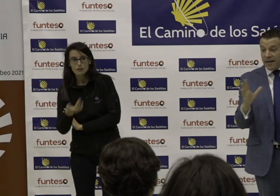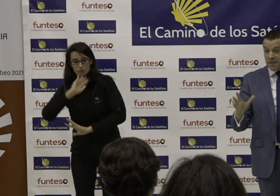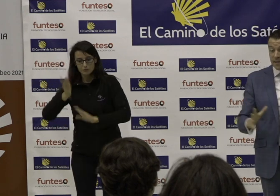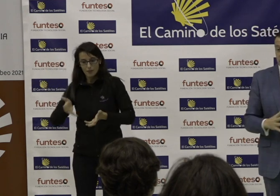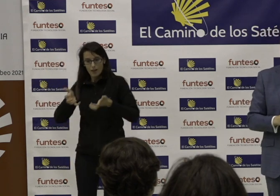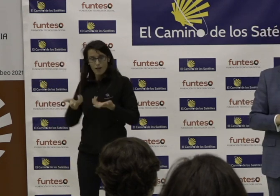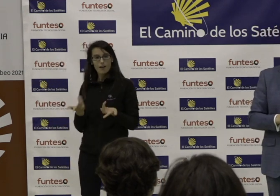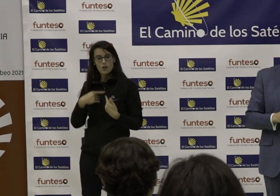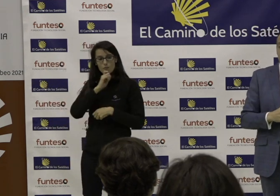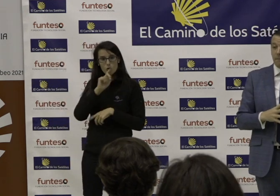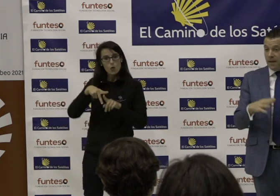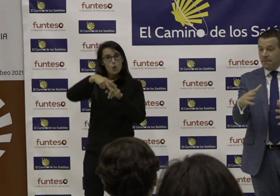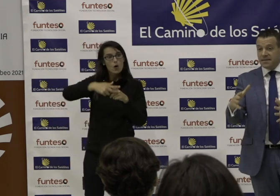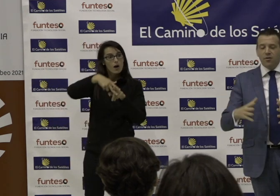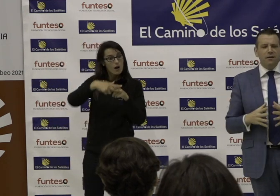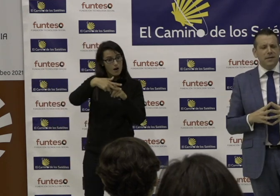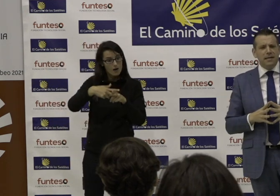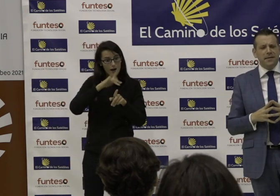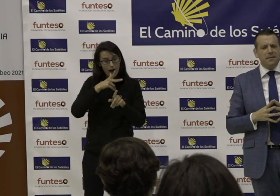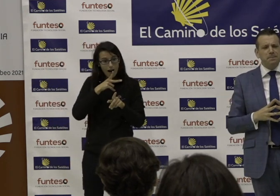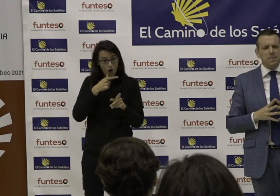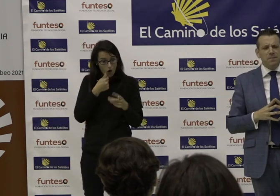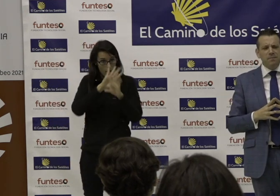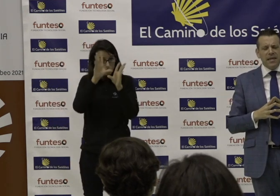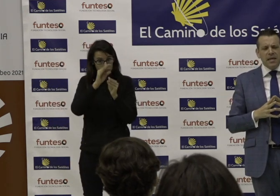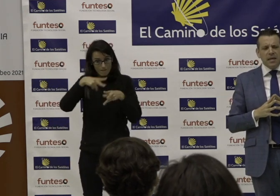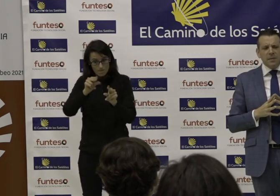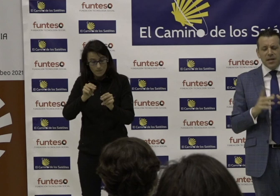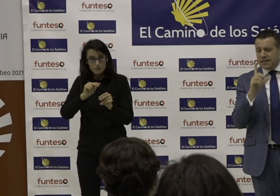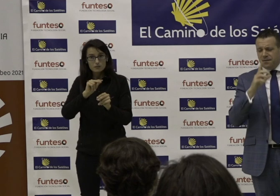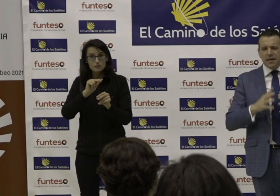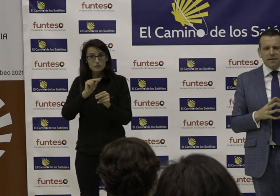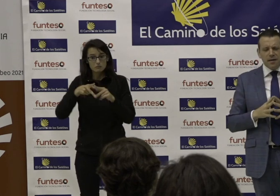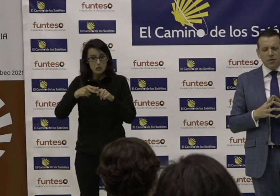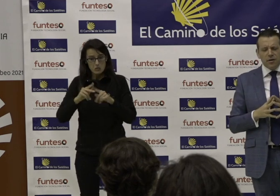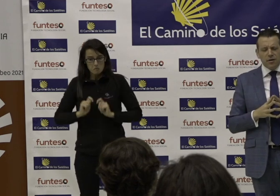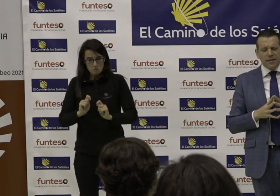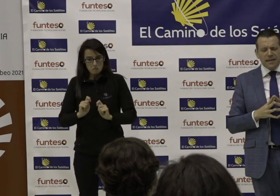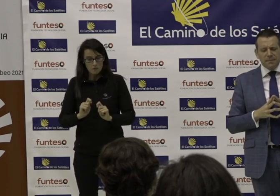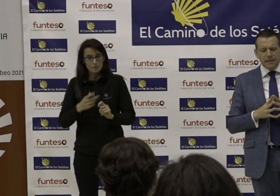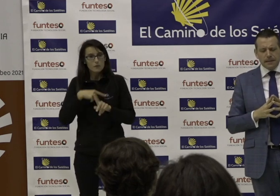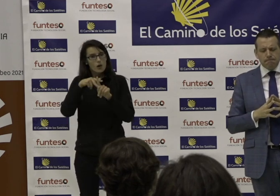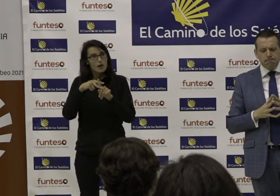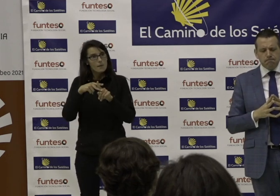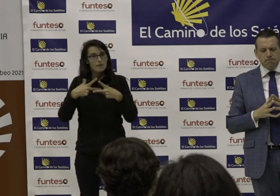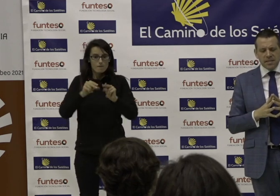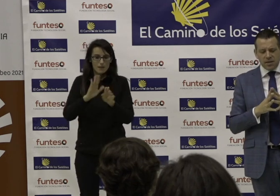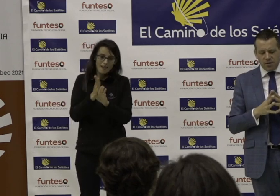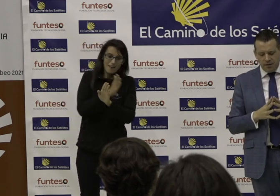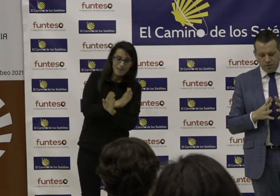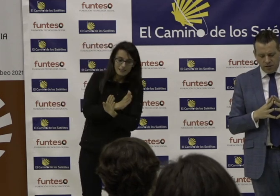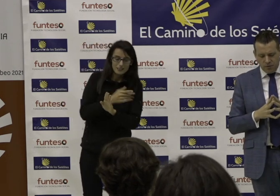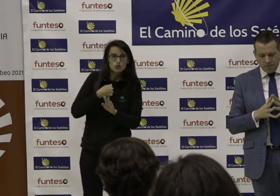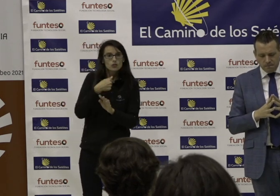Bueno, hay una herramienta que lo vamos a poner en marcha ahora al finalizar, pero antes de finalizar con esa herramienta, sí